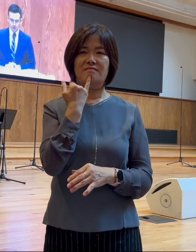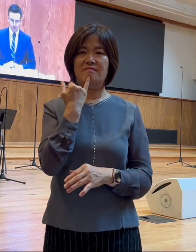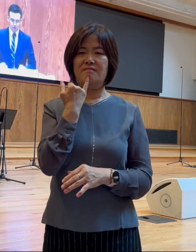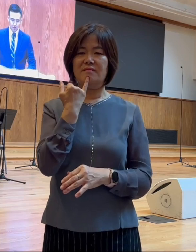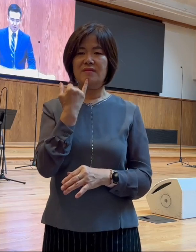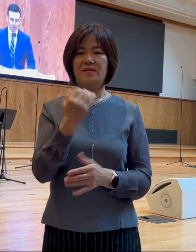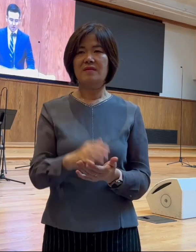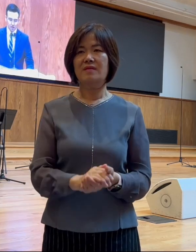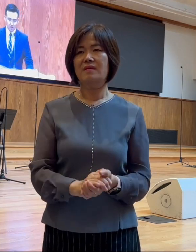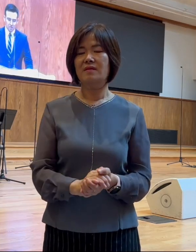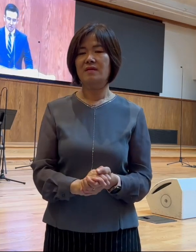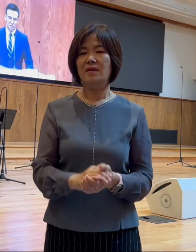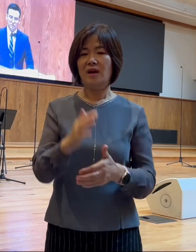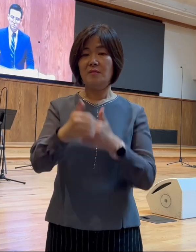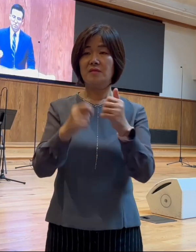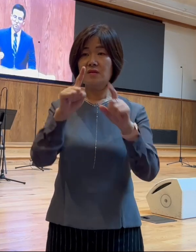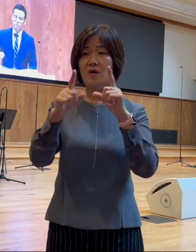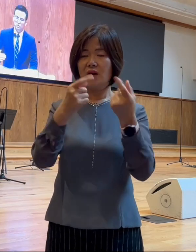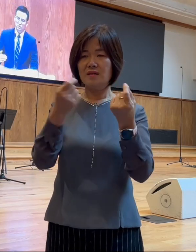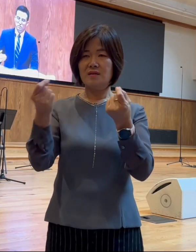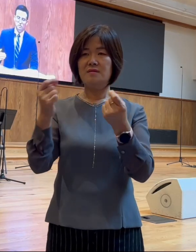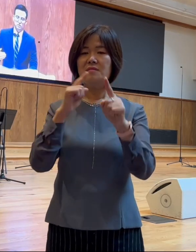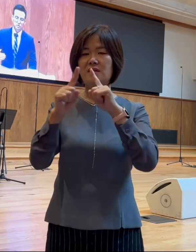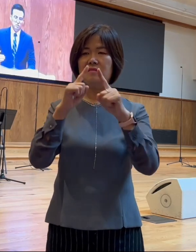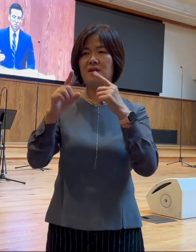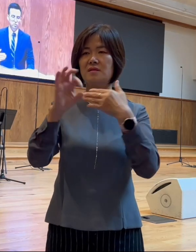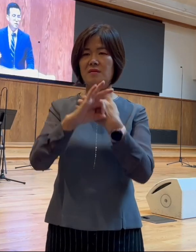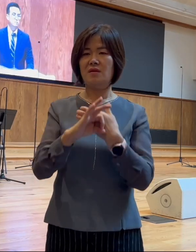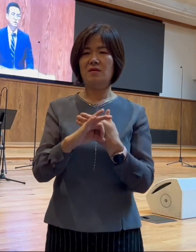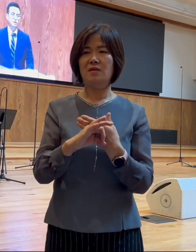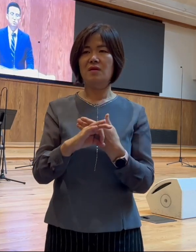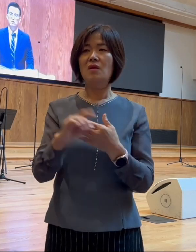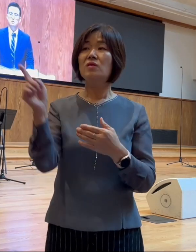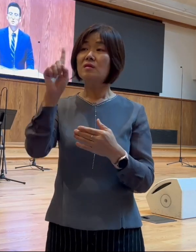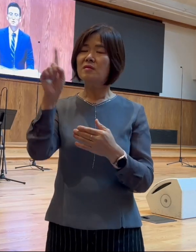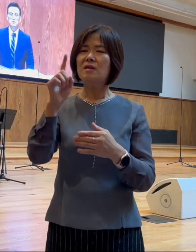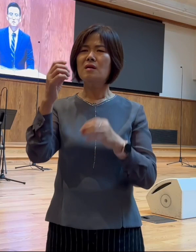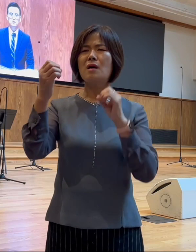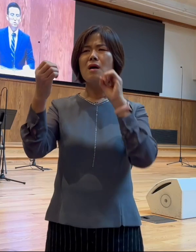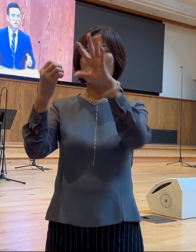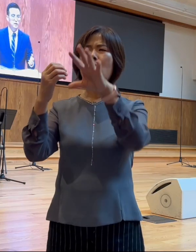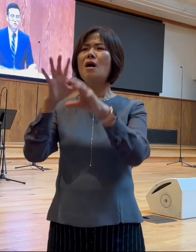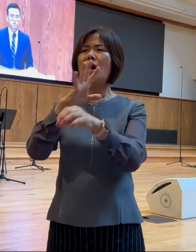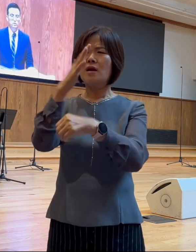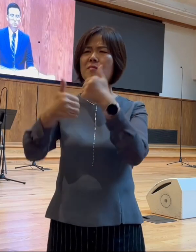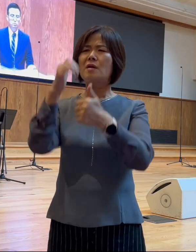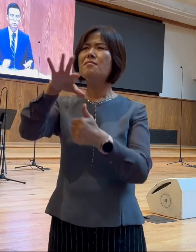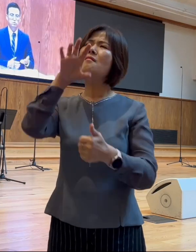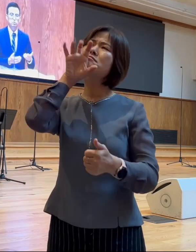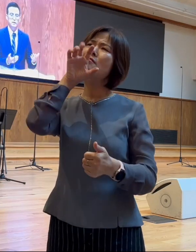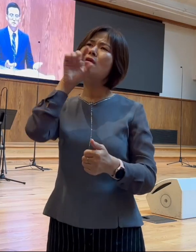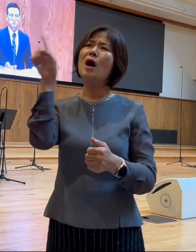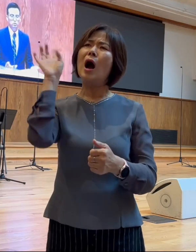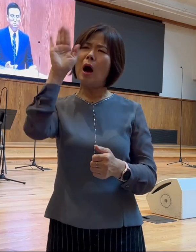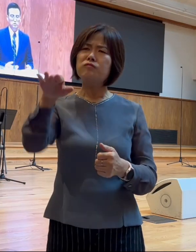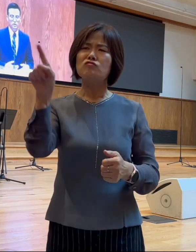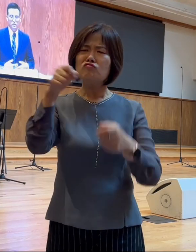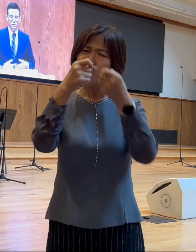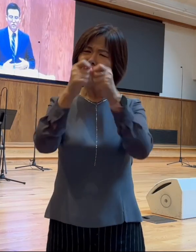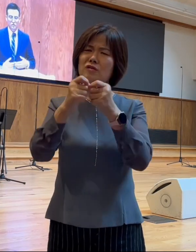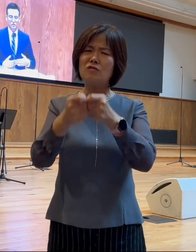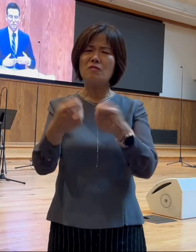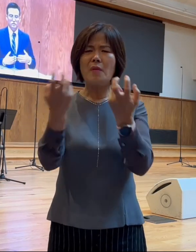하나님 그렇게 말씀하시면 어떡합니까? 혹은 그래서 어떻게 하실 건데요? 좀 구체적으로 말씀해 주시면